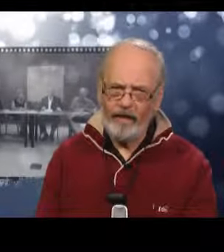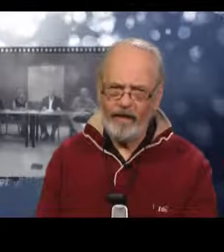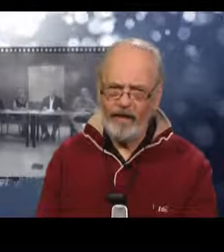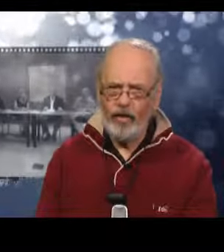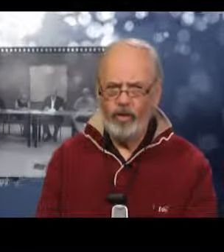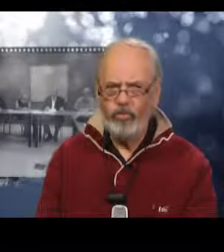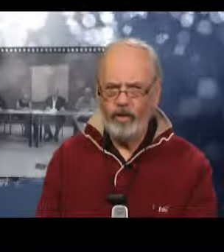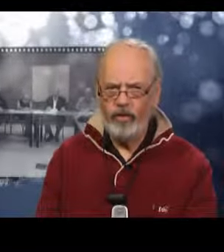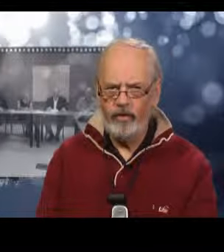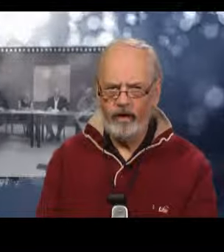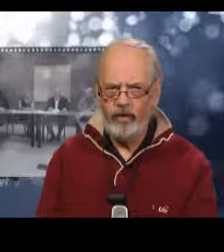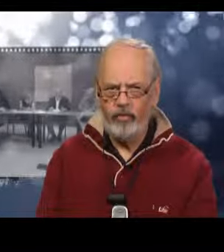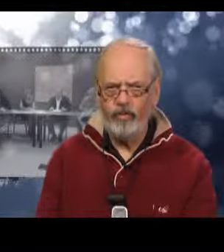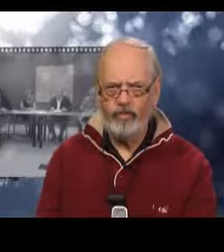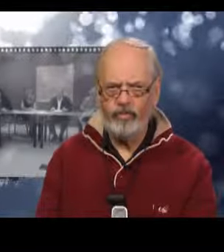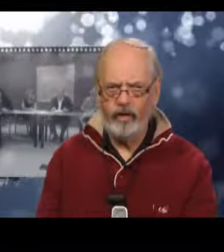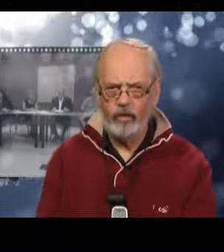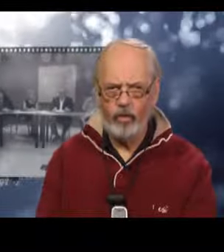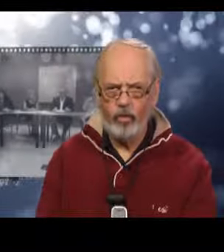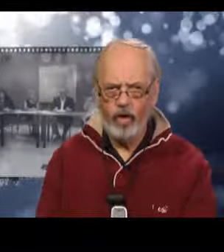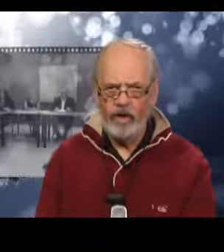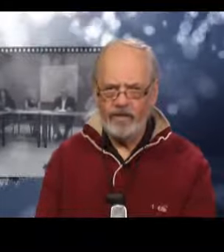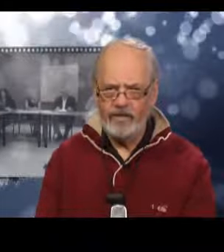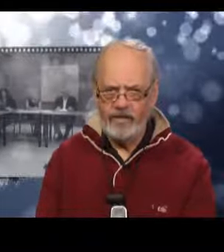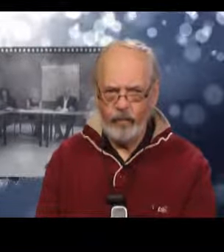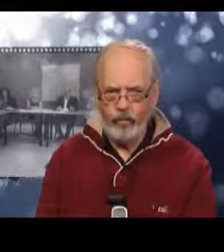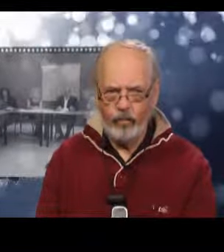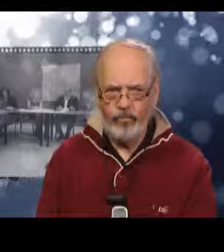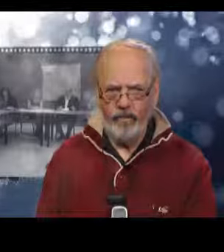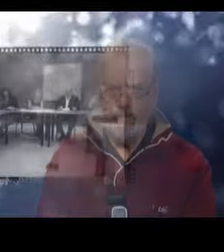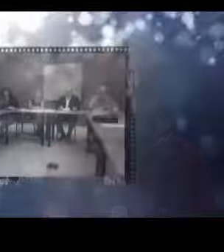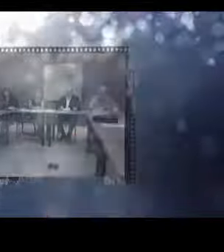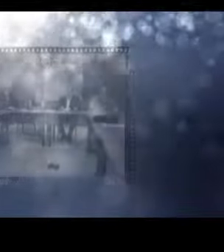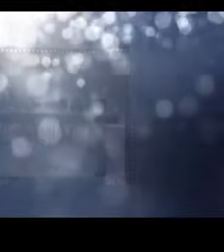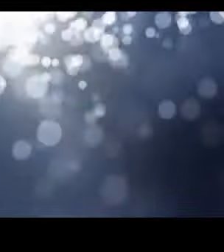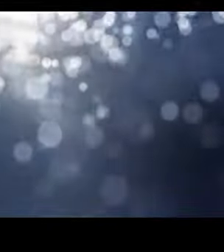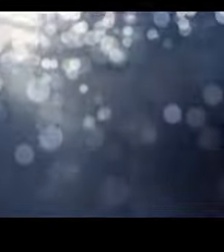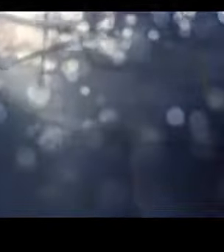parler, osez le dire à ceux qui vous entourent, cela peut vous aider.